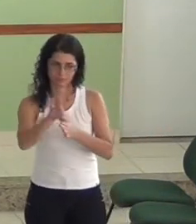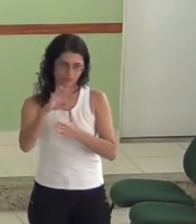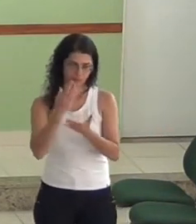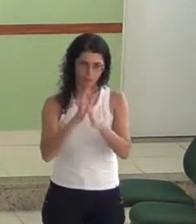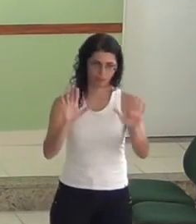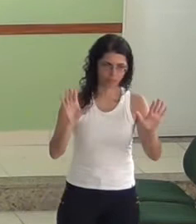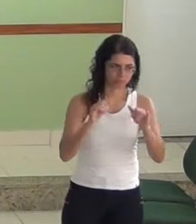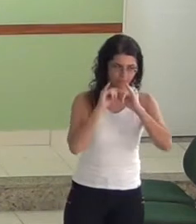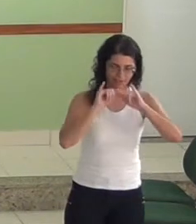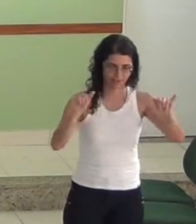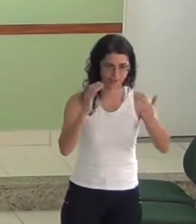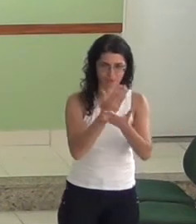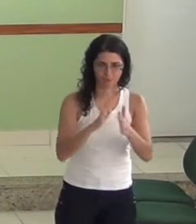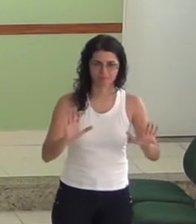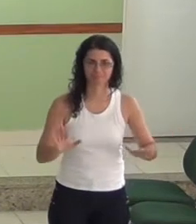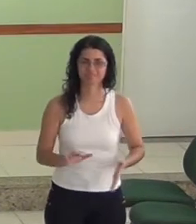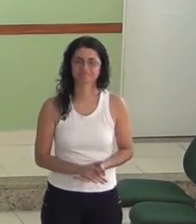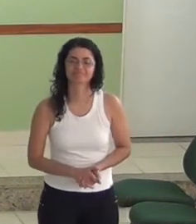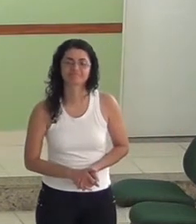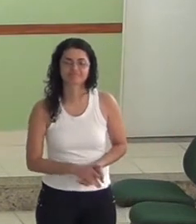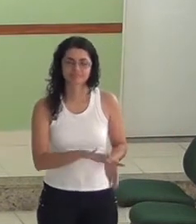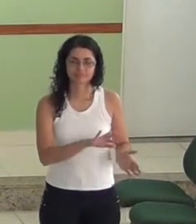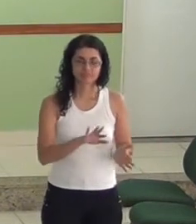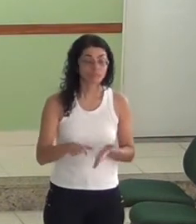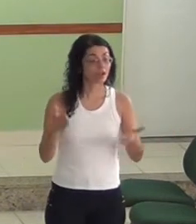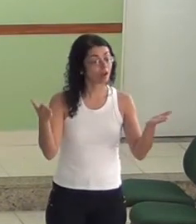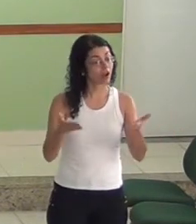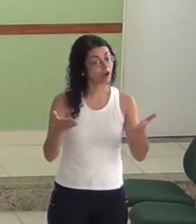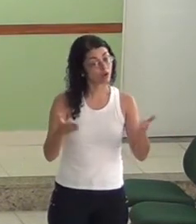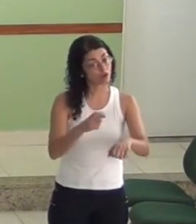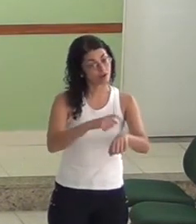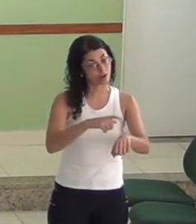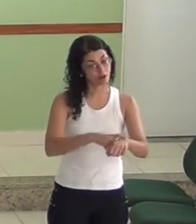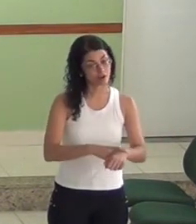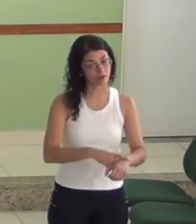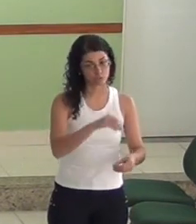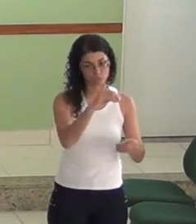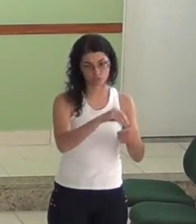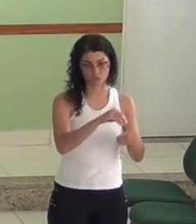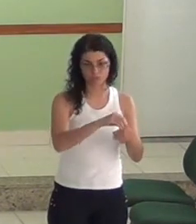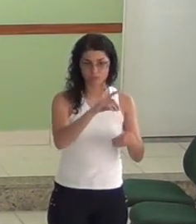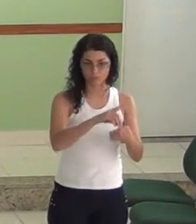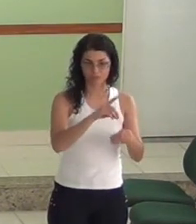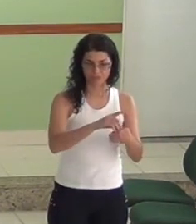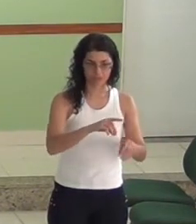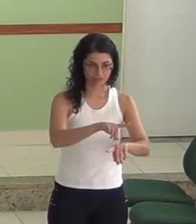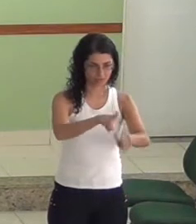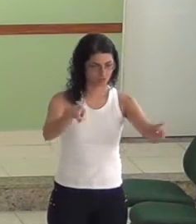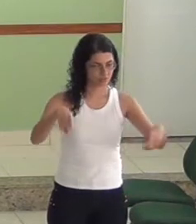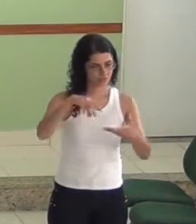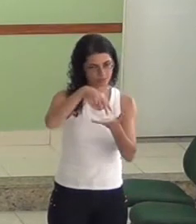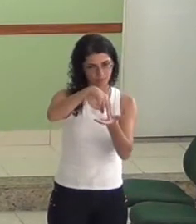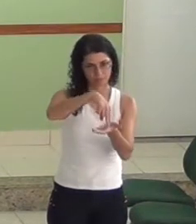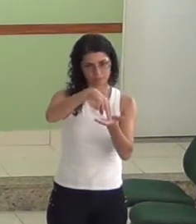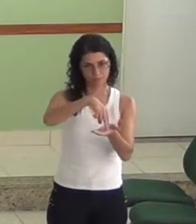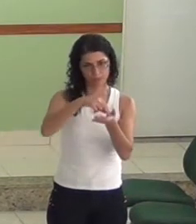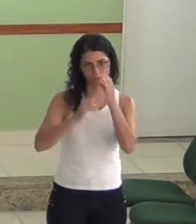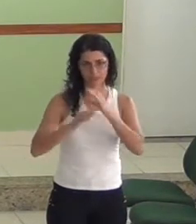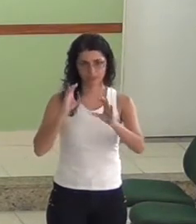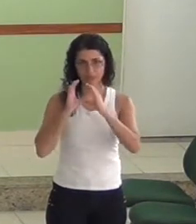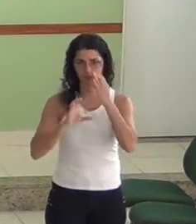irmãos. Agora nós teremos nosso momento dos dízimos e ofertas. Convido os irmãos a se colocarem de pé. Nós